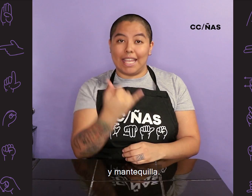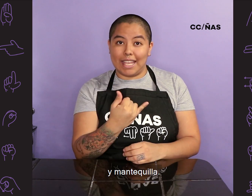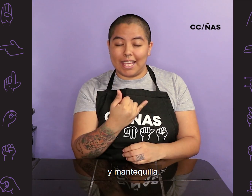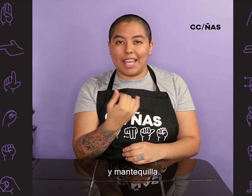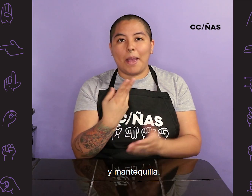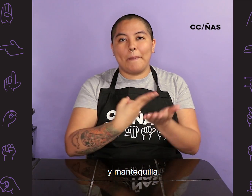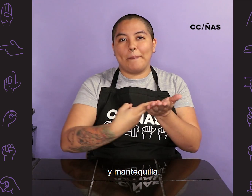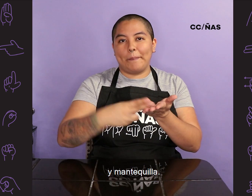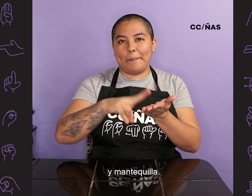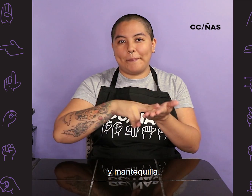y mantequilla.